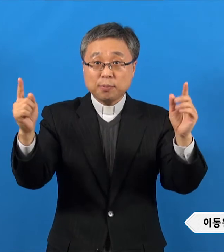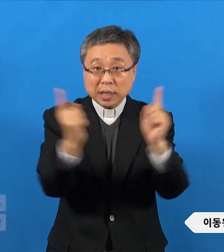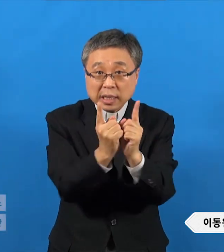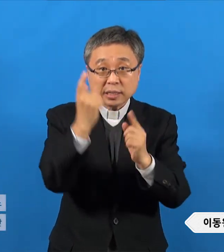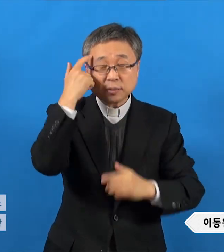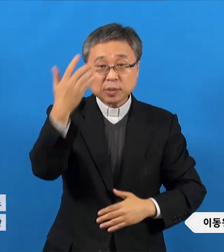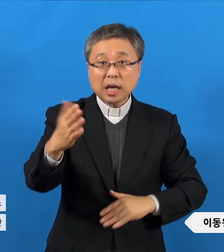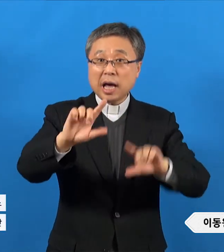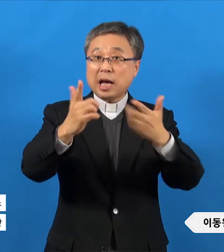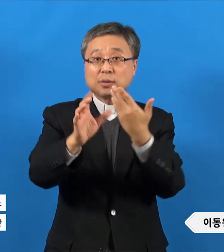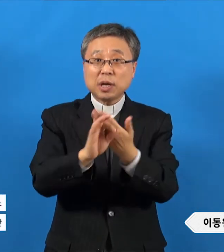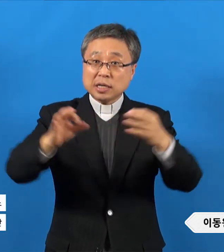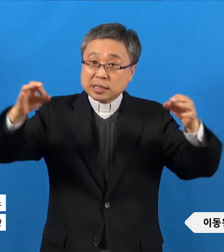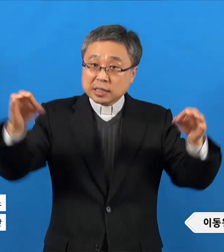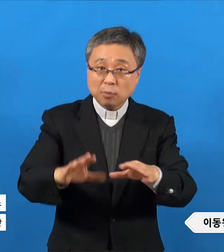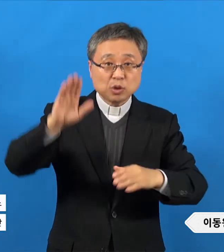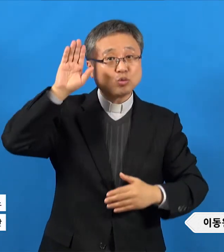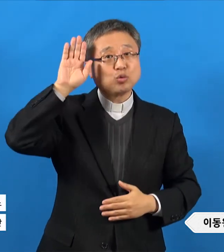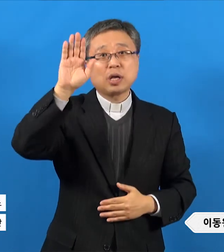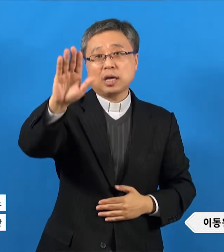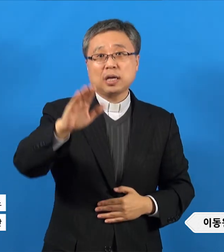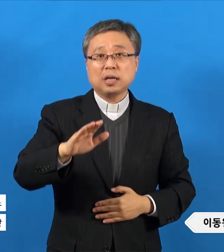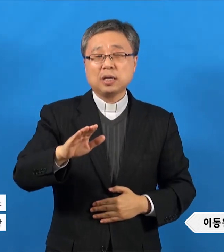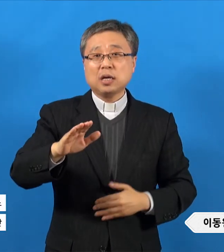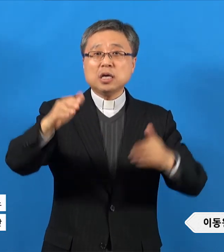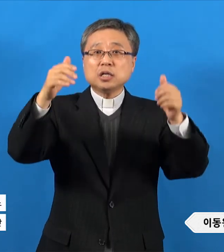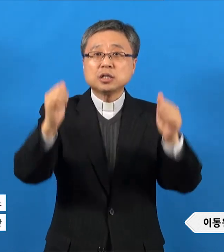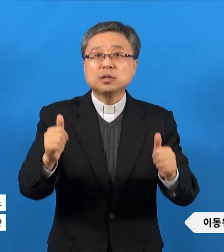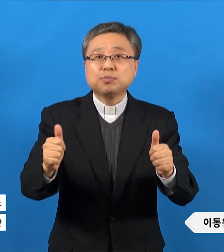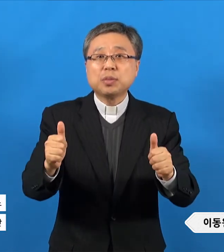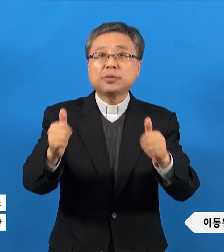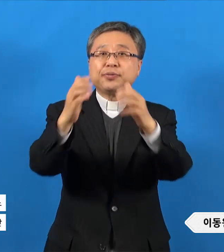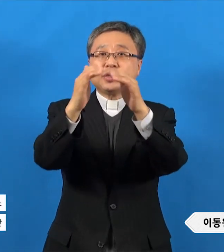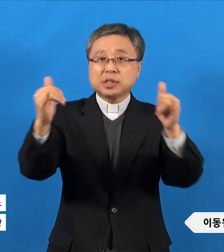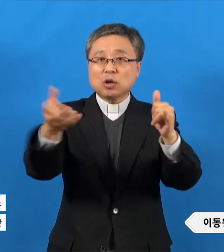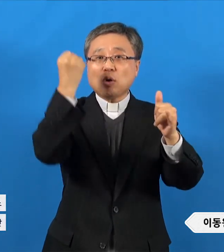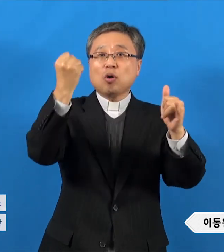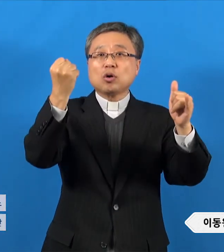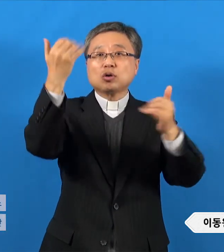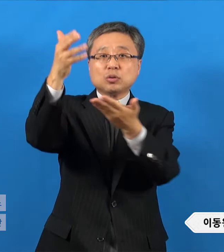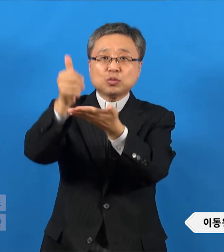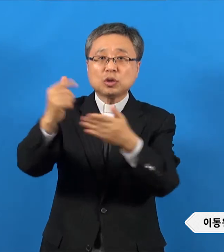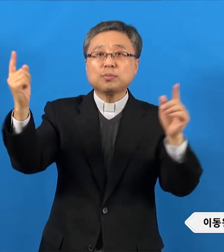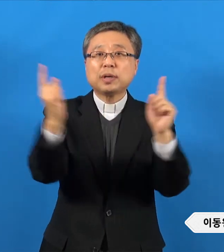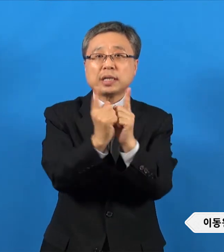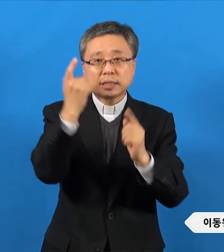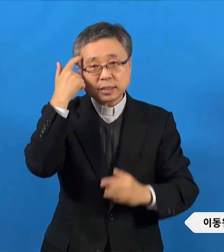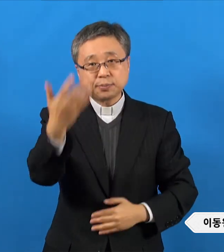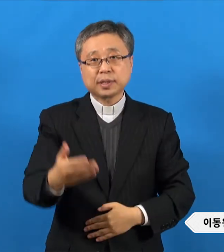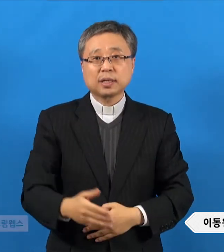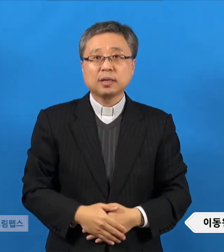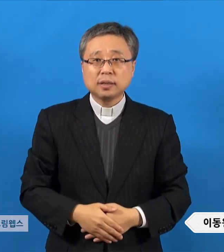만나시겠습니까? 아니면 잠시 후에 심판자로 그분을 만나시겠습니까?